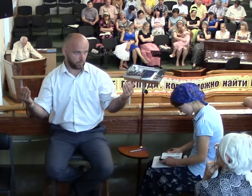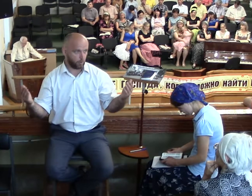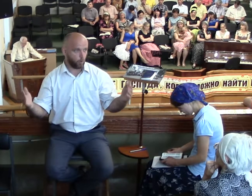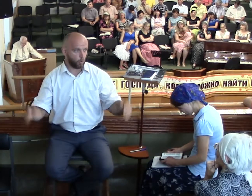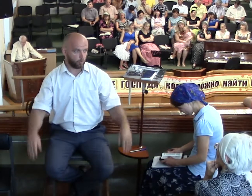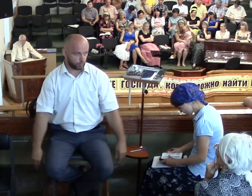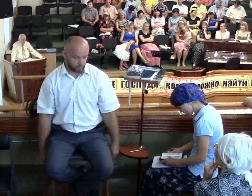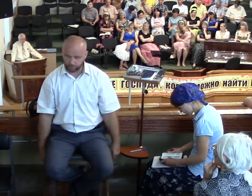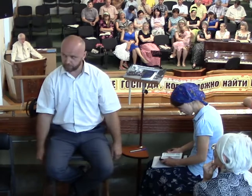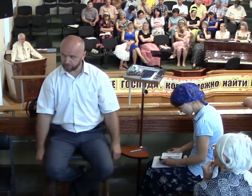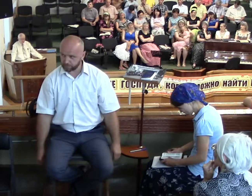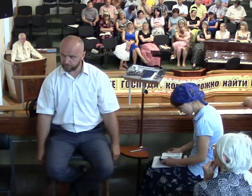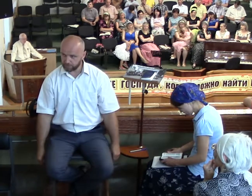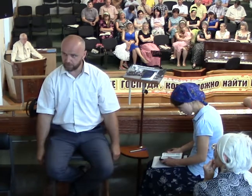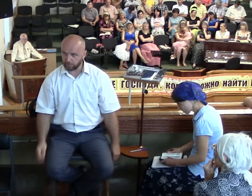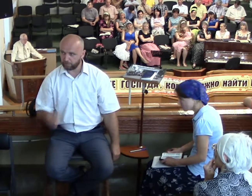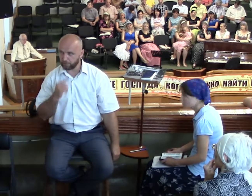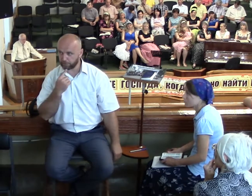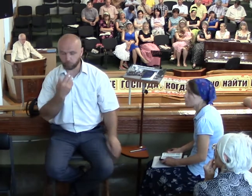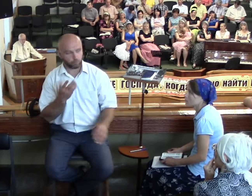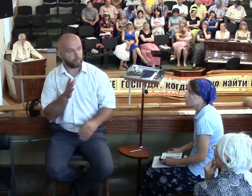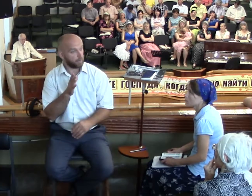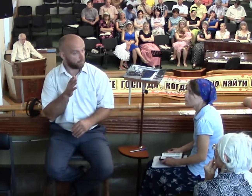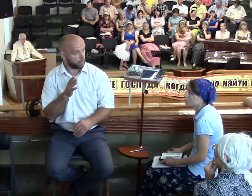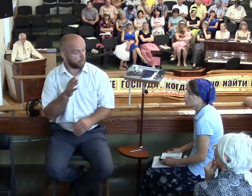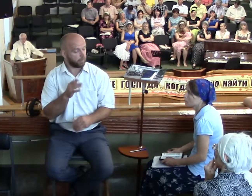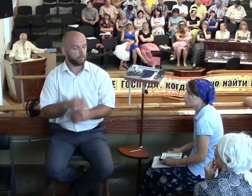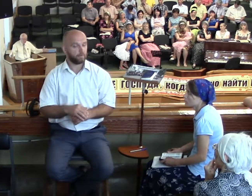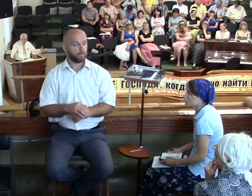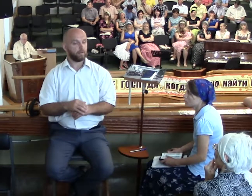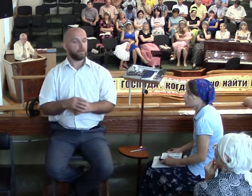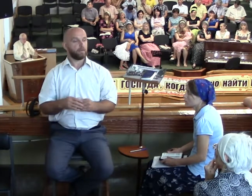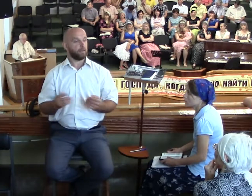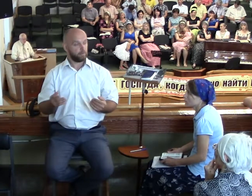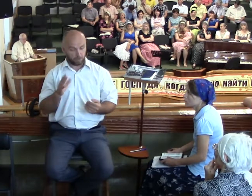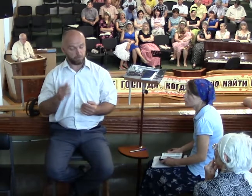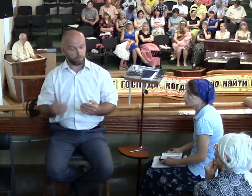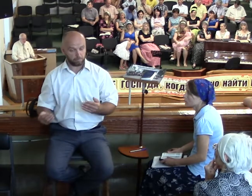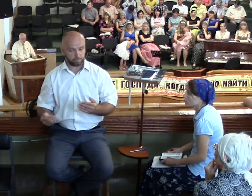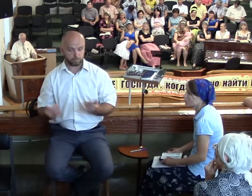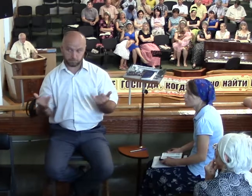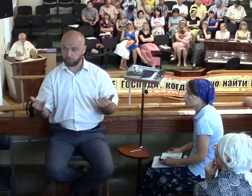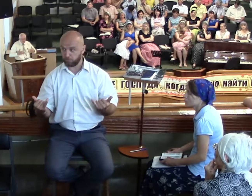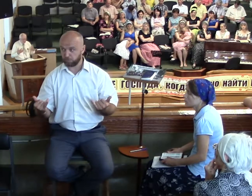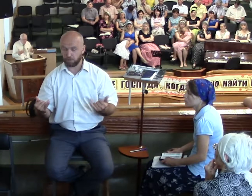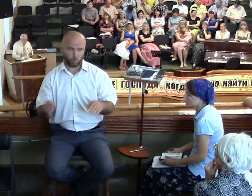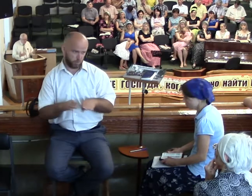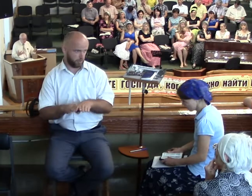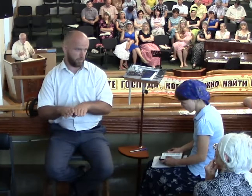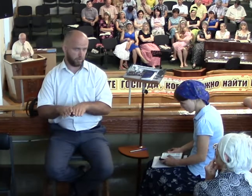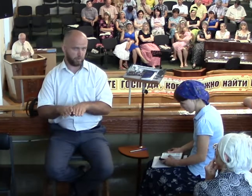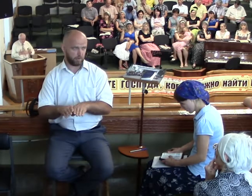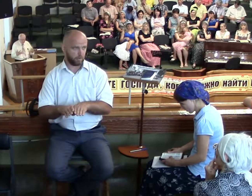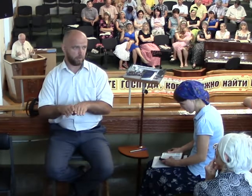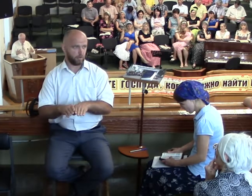ослабели колено, опустились руки. Мы говорили об этом. Друзья, такое время пришло, когда знаете,